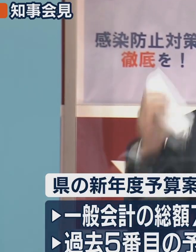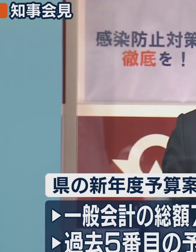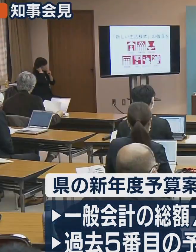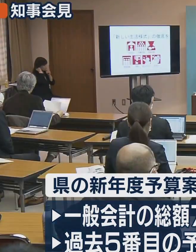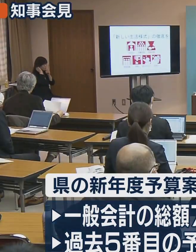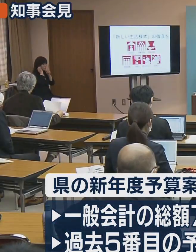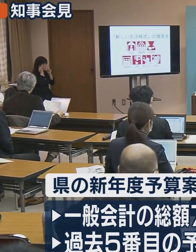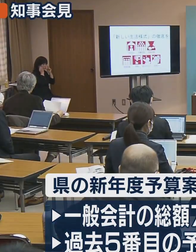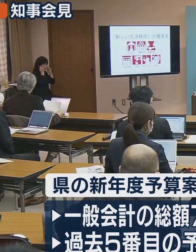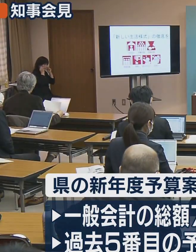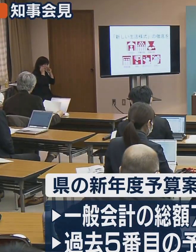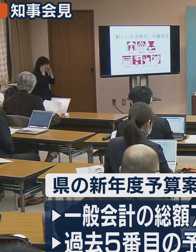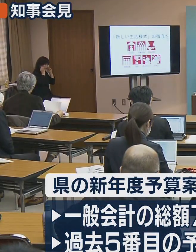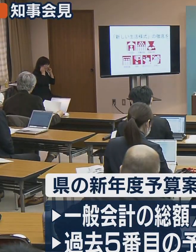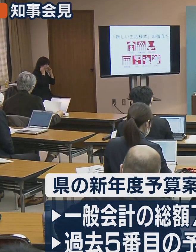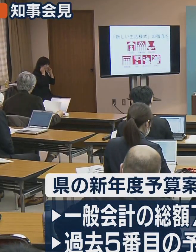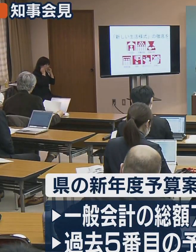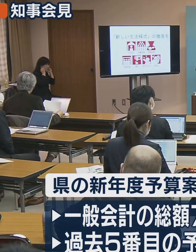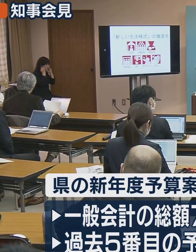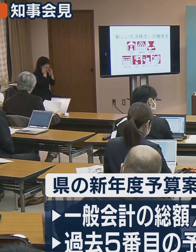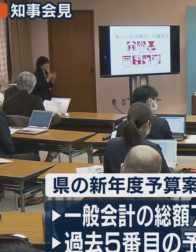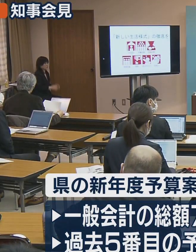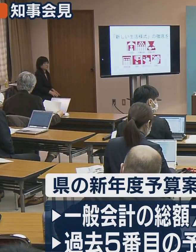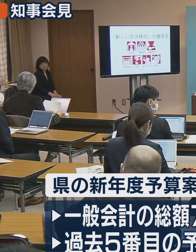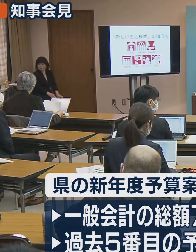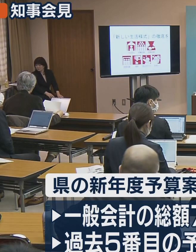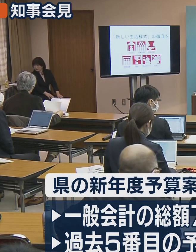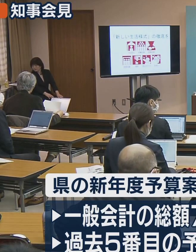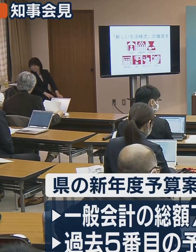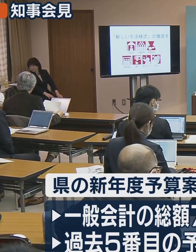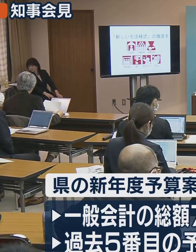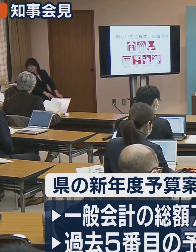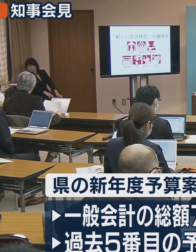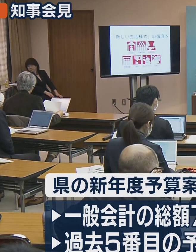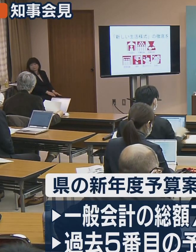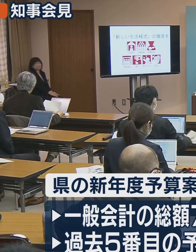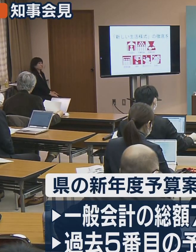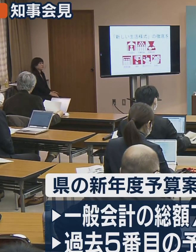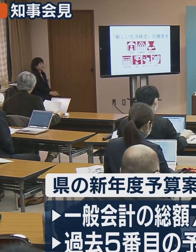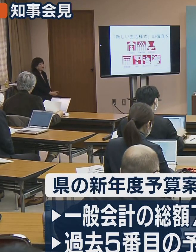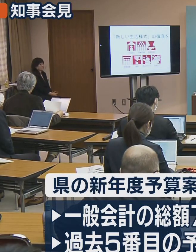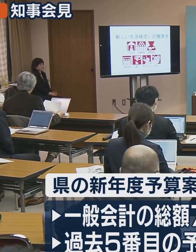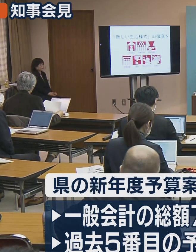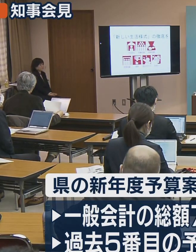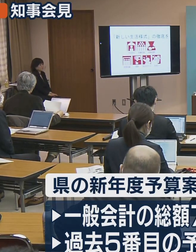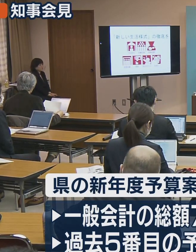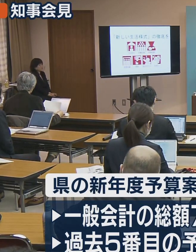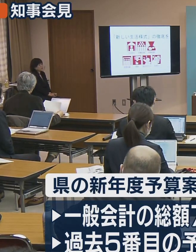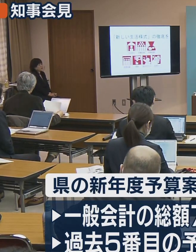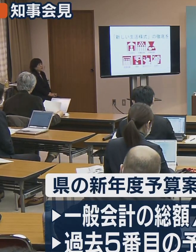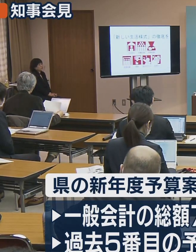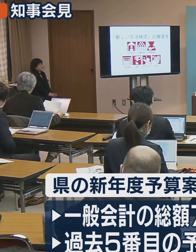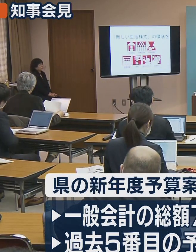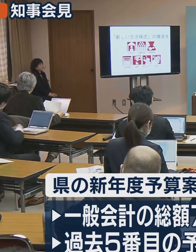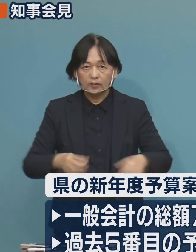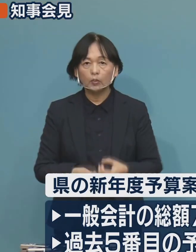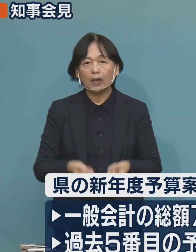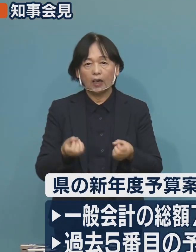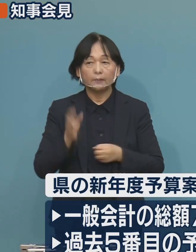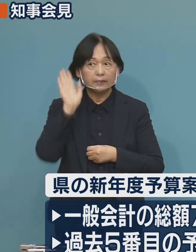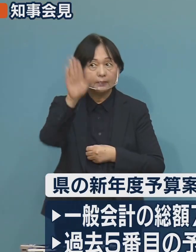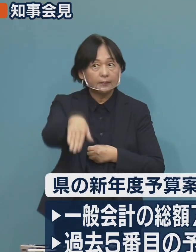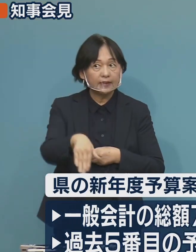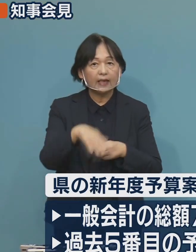7940億円で本年度より78億円率にして1%増えています